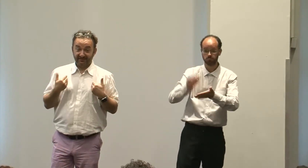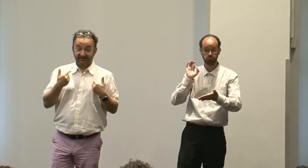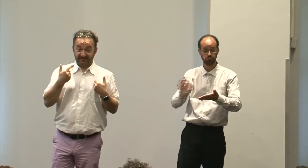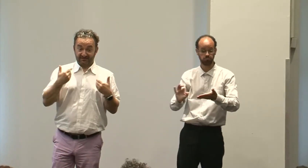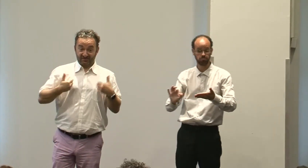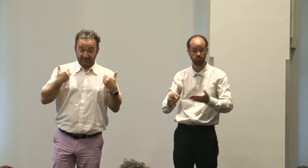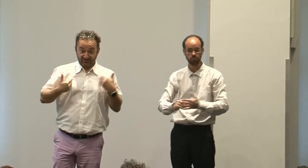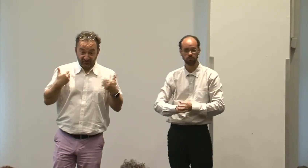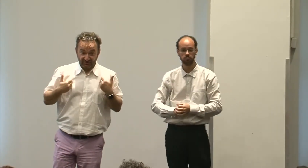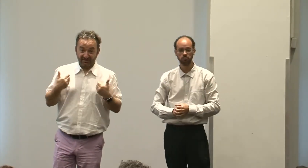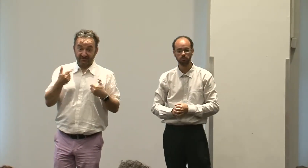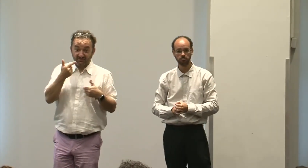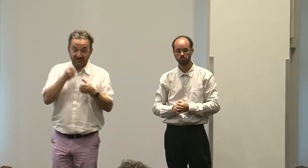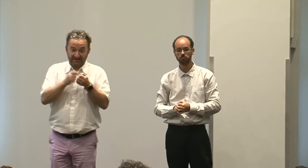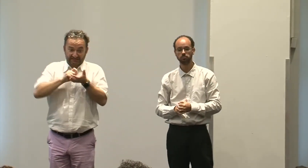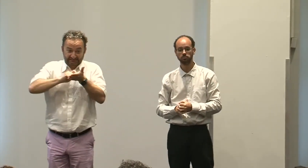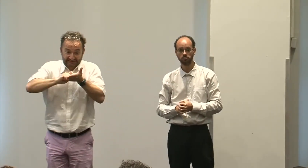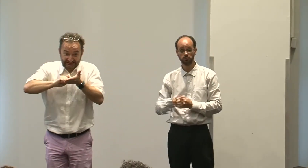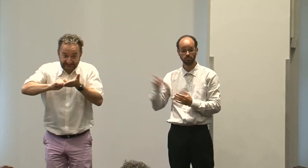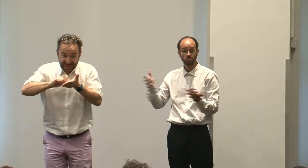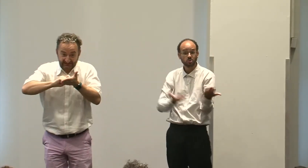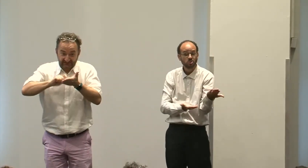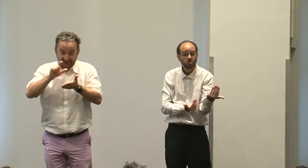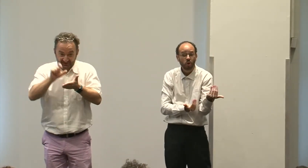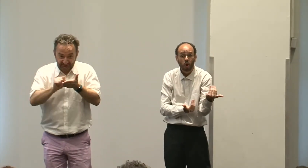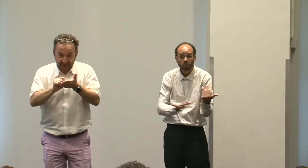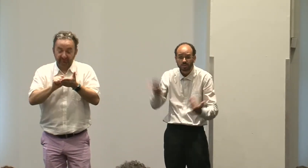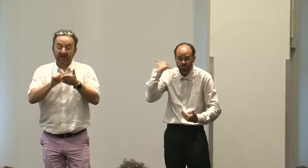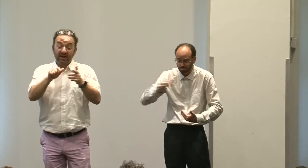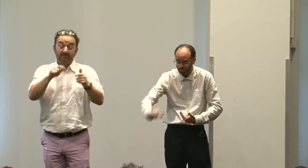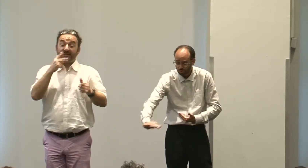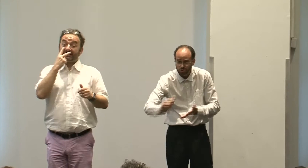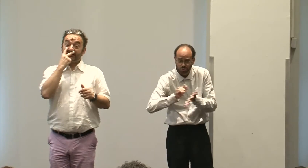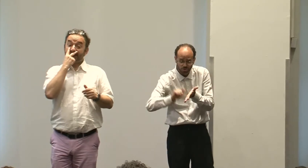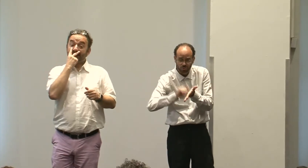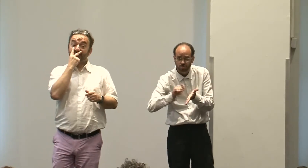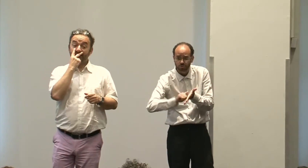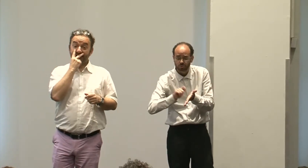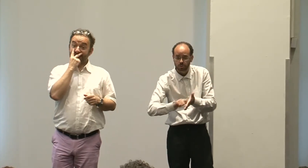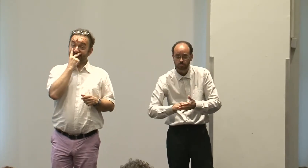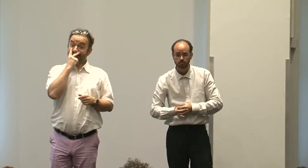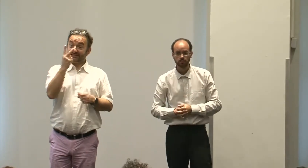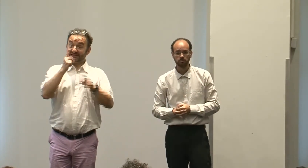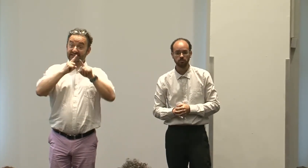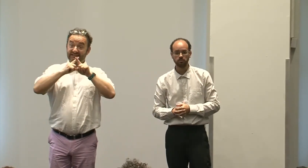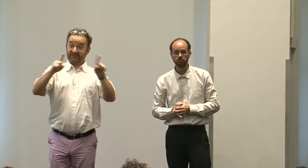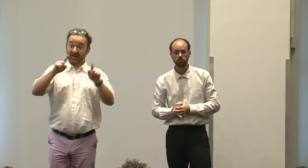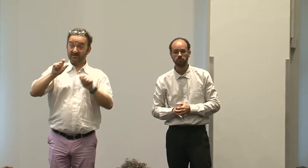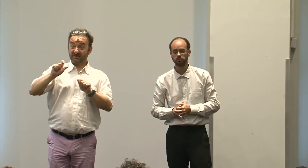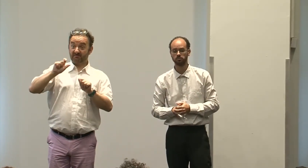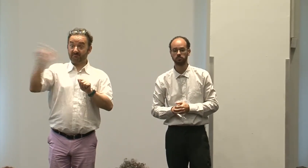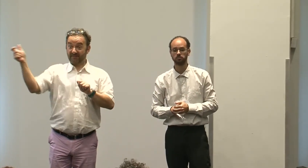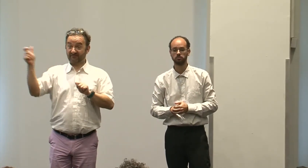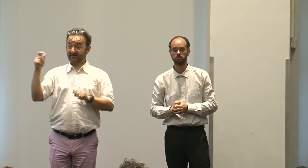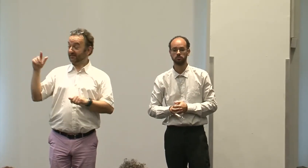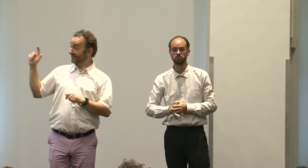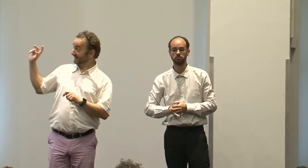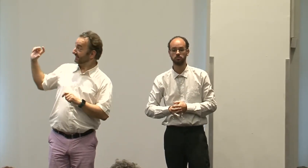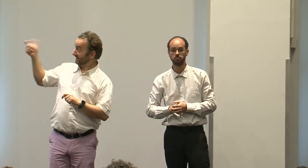identidade formada. E conseguia escrever aquilo ali. Com 2 anos, já era